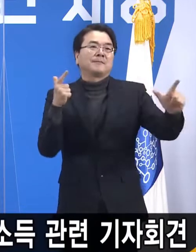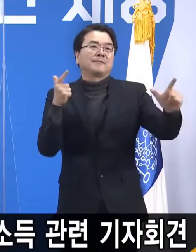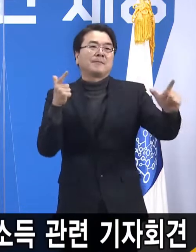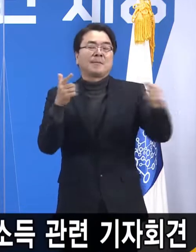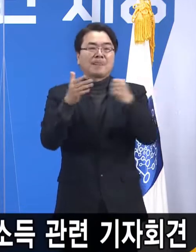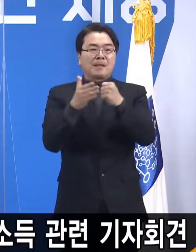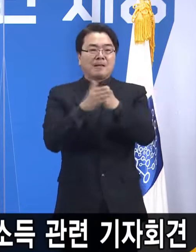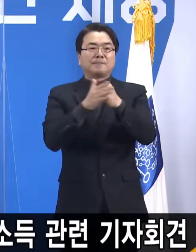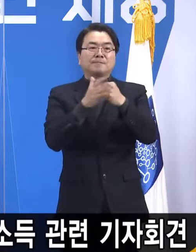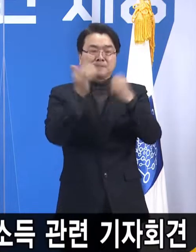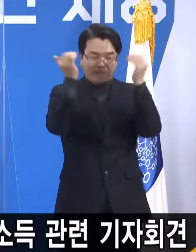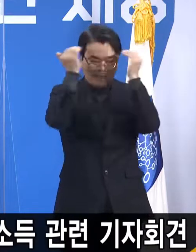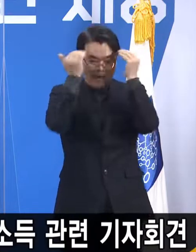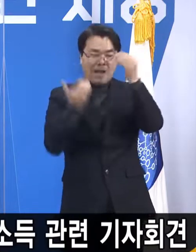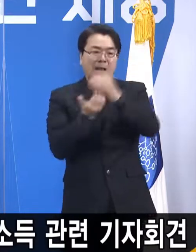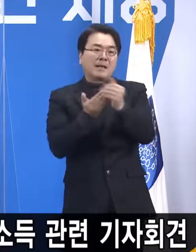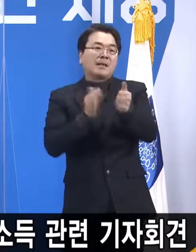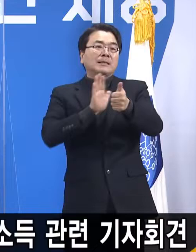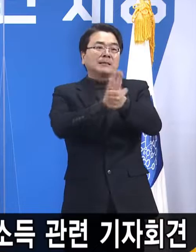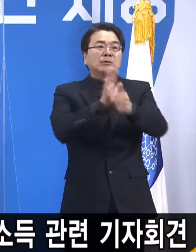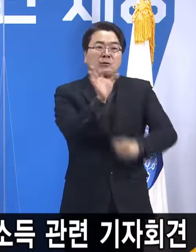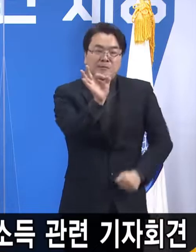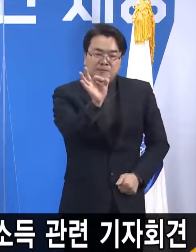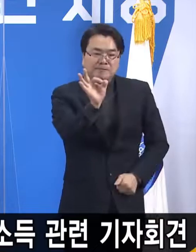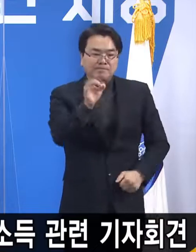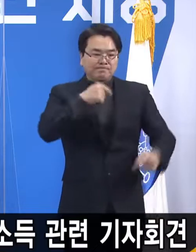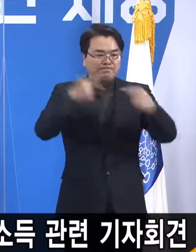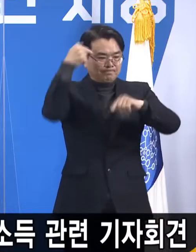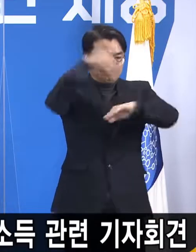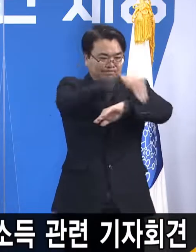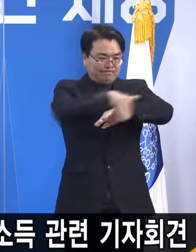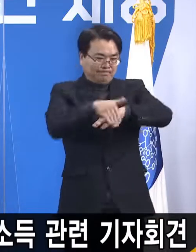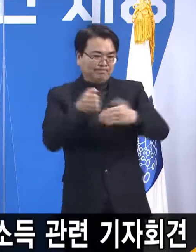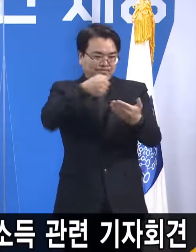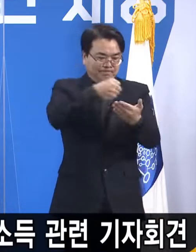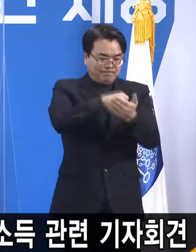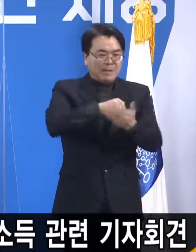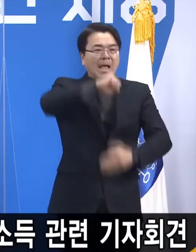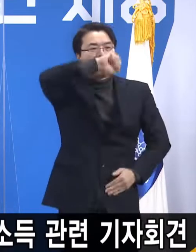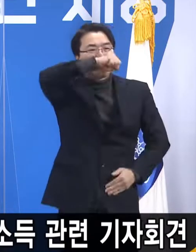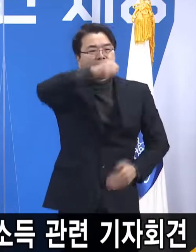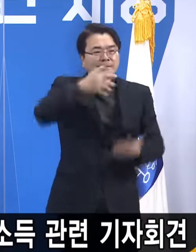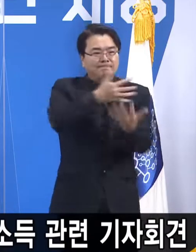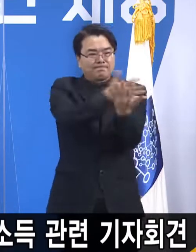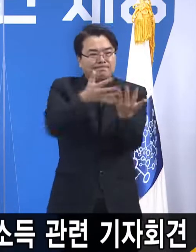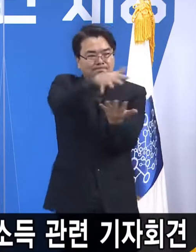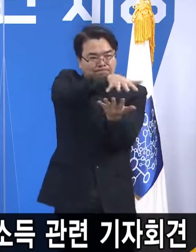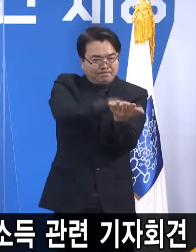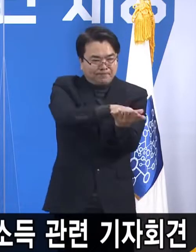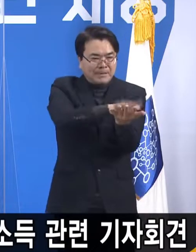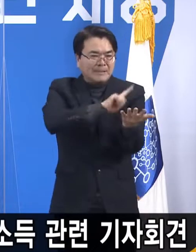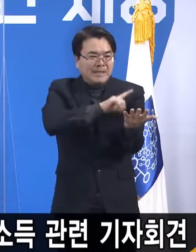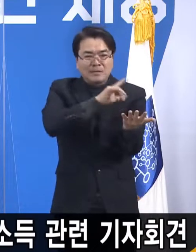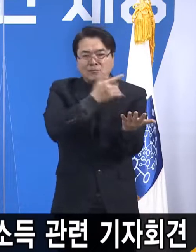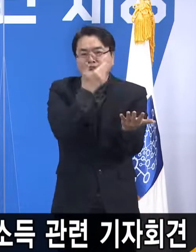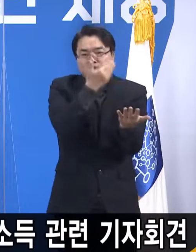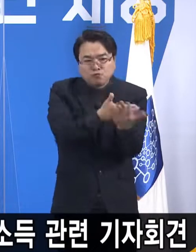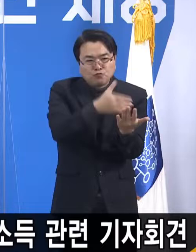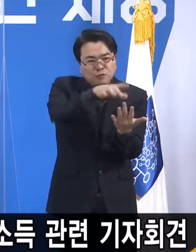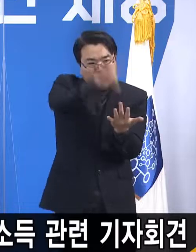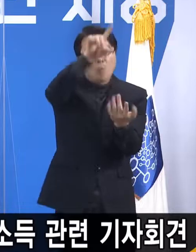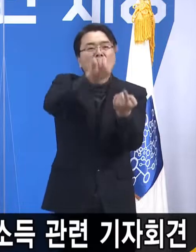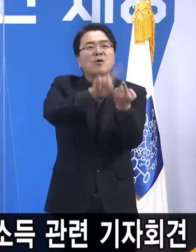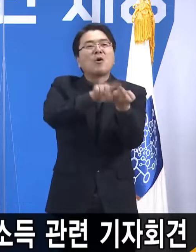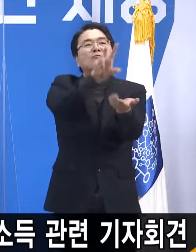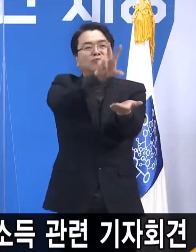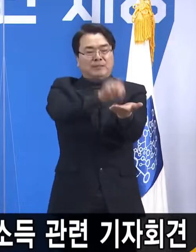결국 재난지원금은 재정 여력 문제라기보다는 정책 결정과 예산 편성의 우선순위라는 것이 저의